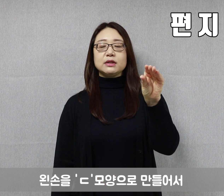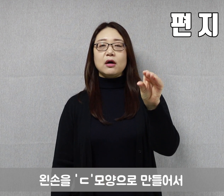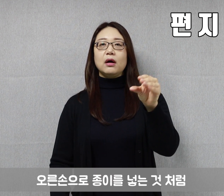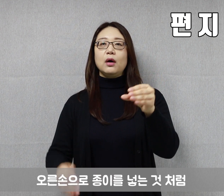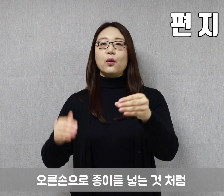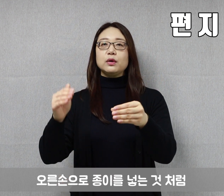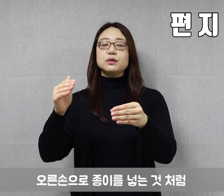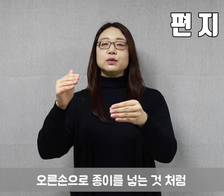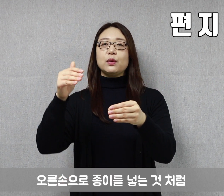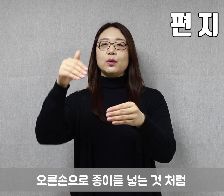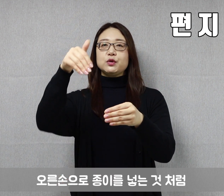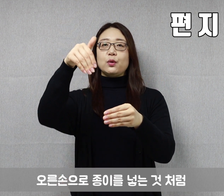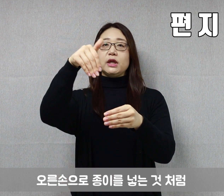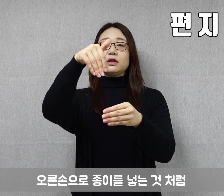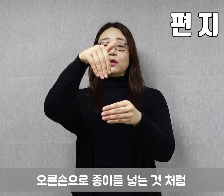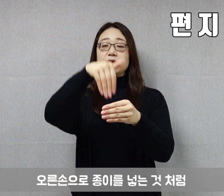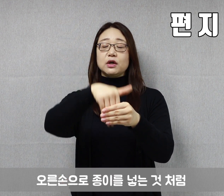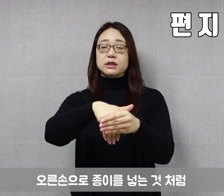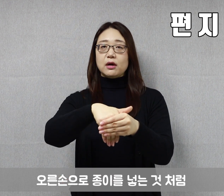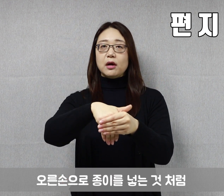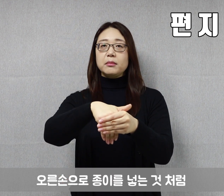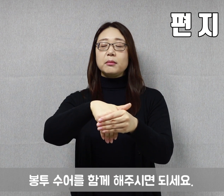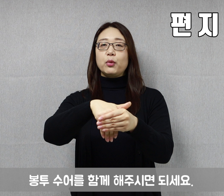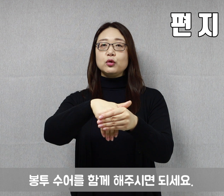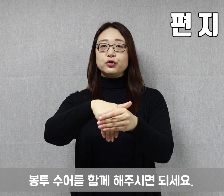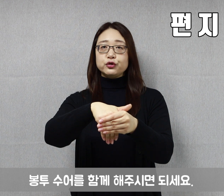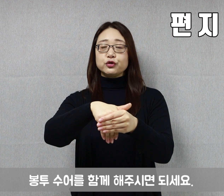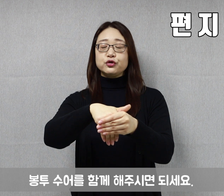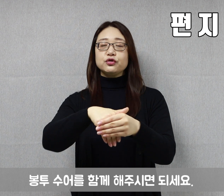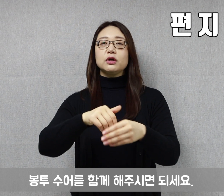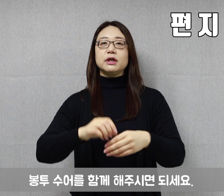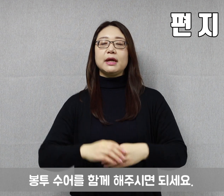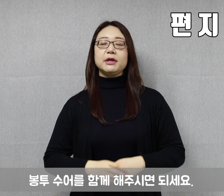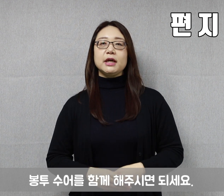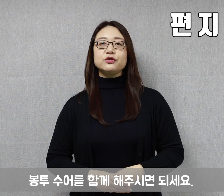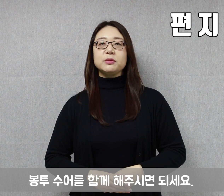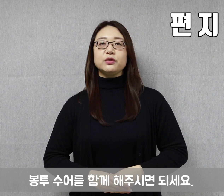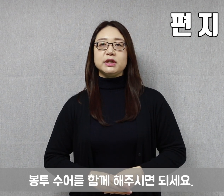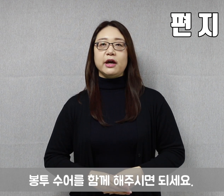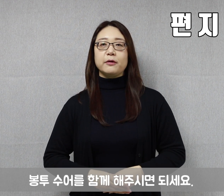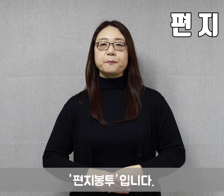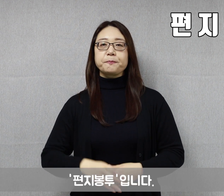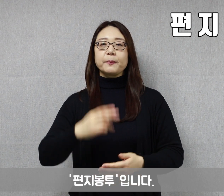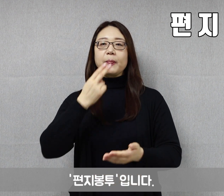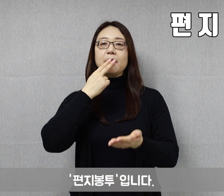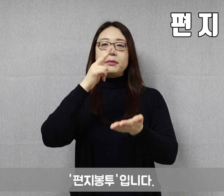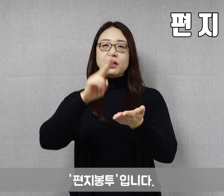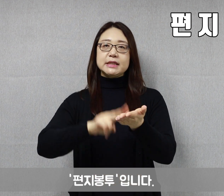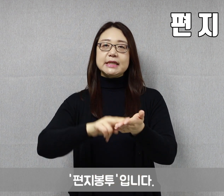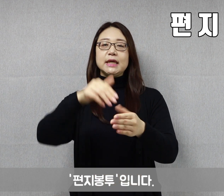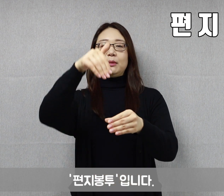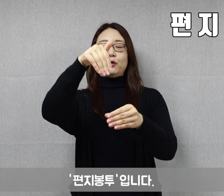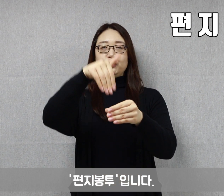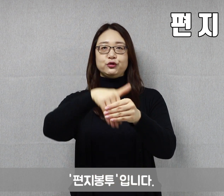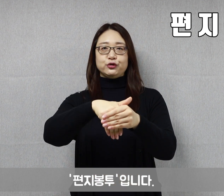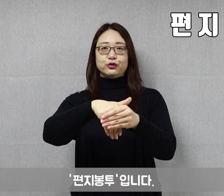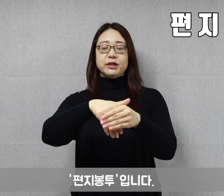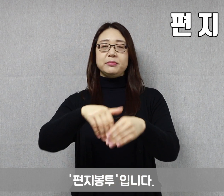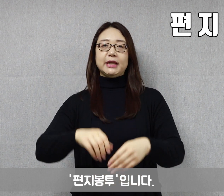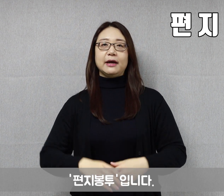만들어서 오른손으로 종이를 넣는 것처럼 봉투 수어를 함께 해주시면 되세요. 편지 봉투입니다.